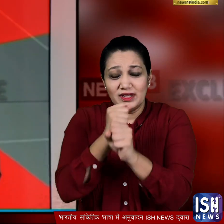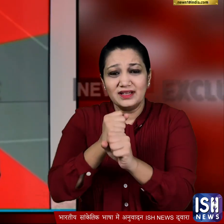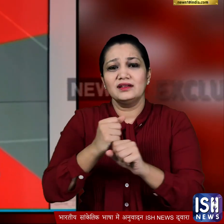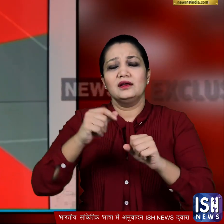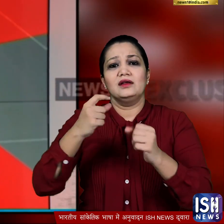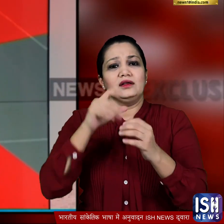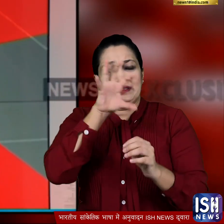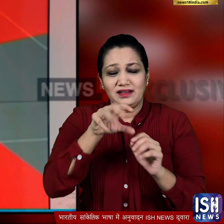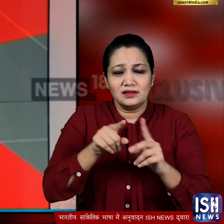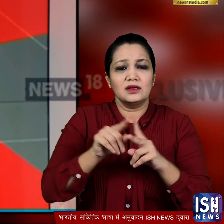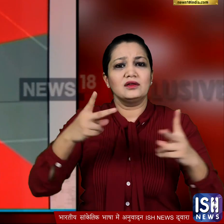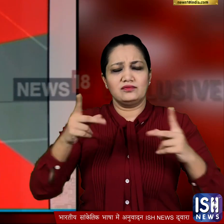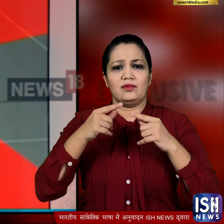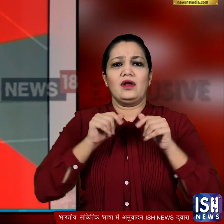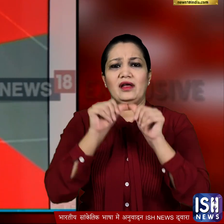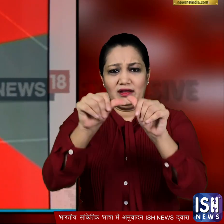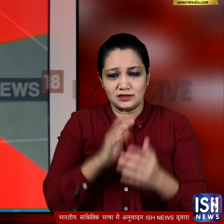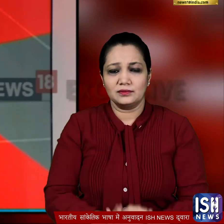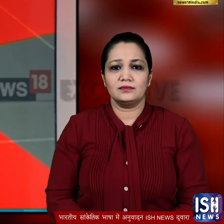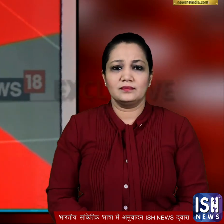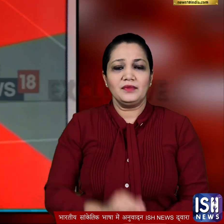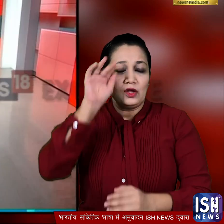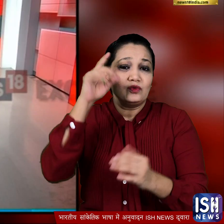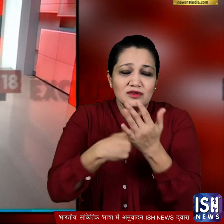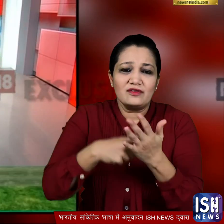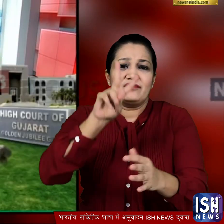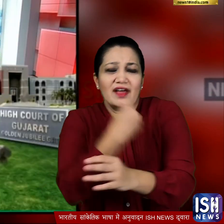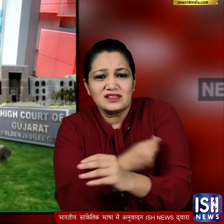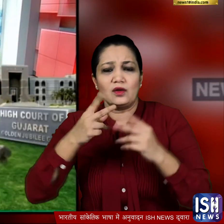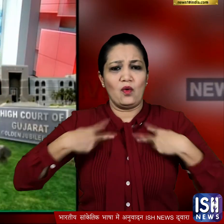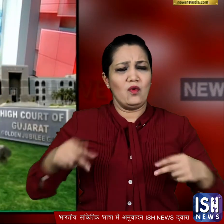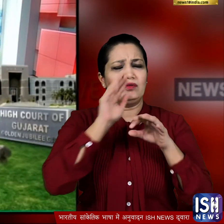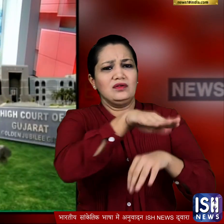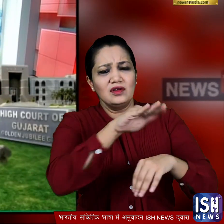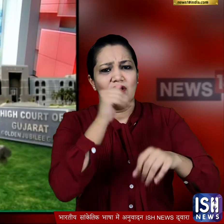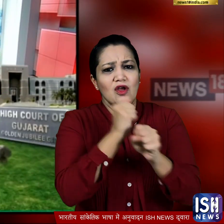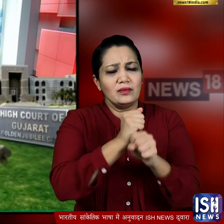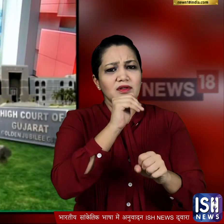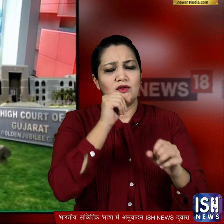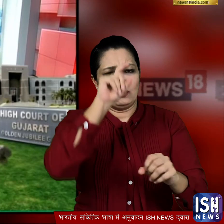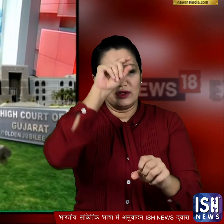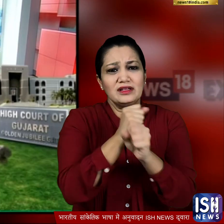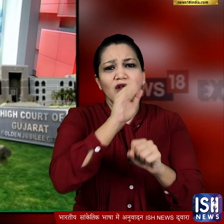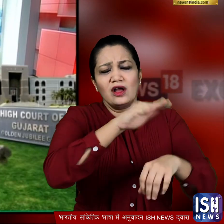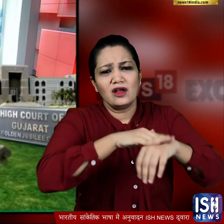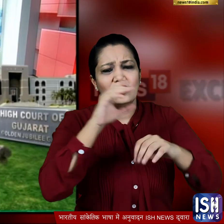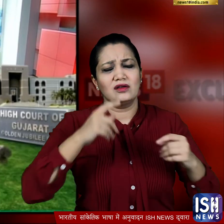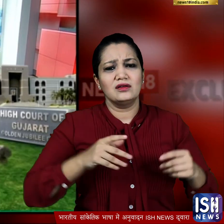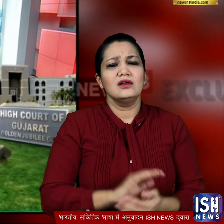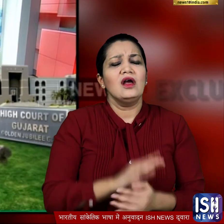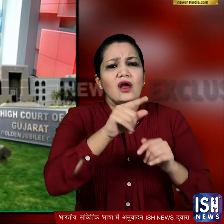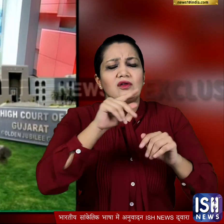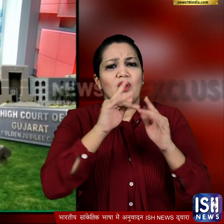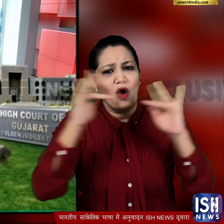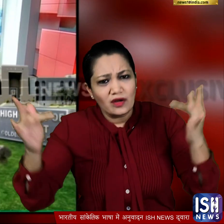राज्य सरकार को दिशा निर्देश दिए। न्यूज़ 18 के जनक दवे की रिपोर्ट है कि वैक्सीनेशन पर अदालत ने गुजरात सरकार को निर्देश देते हुए कहा कि